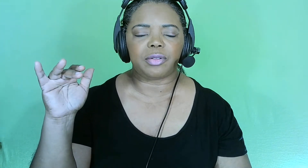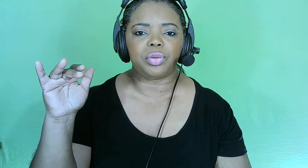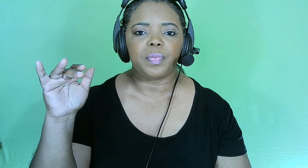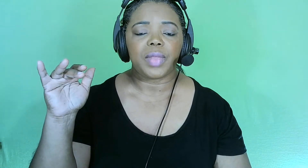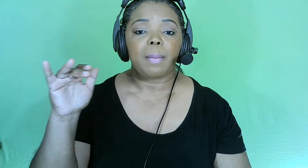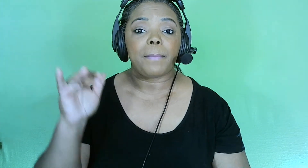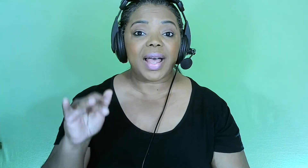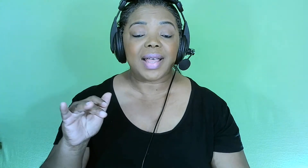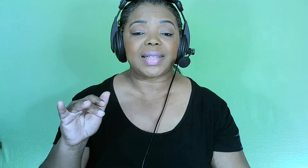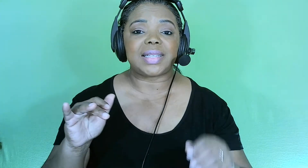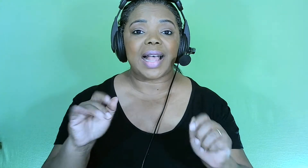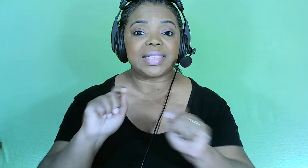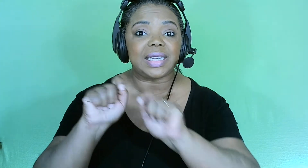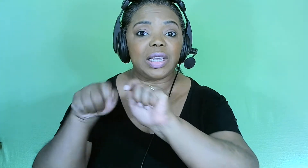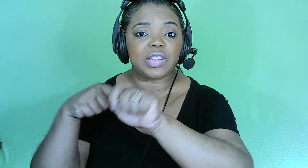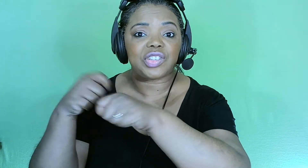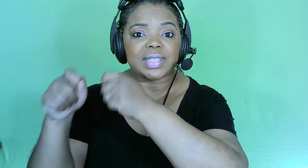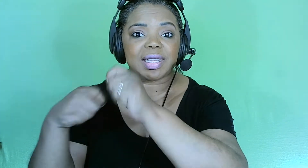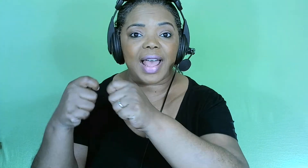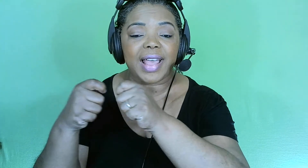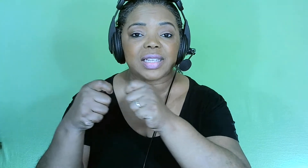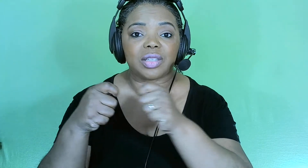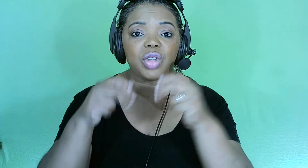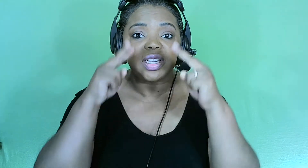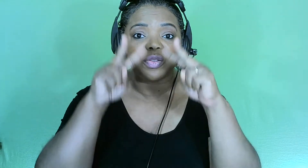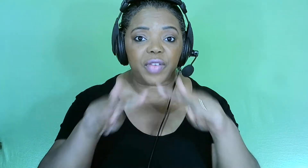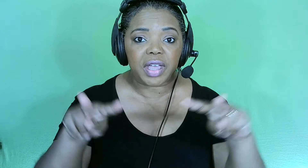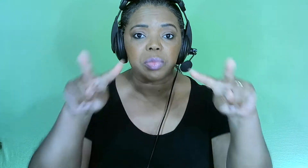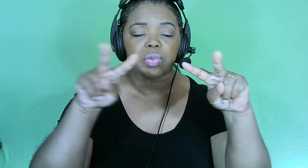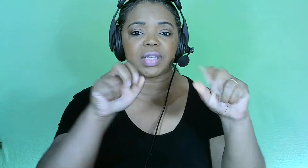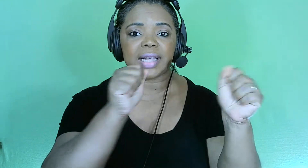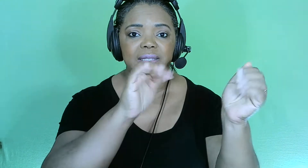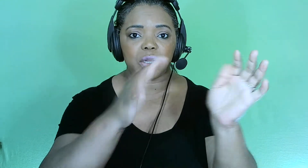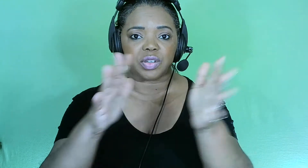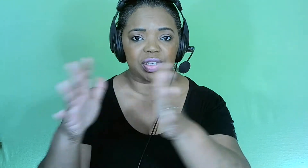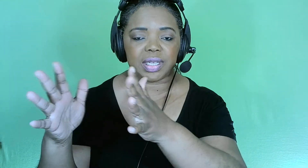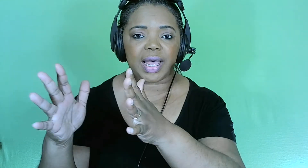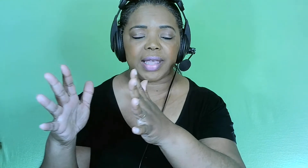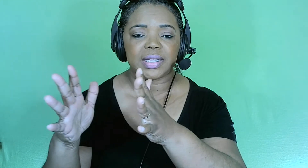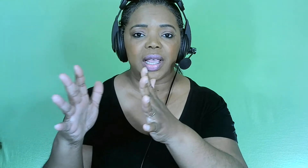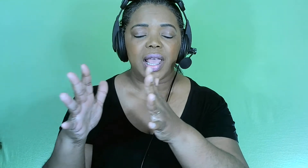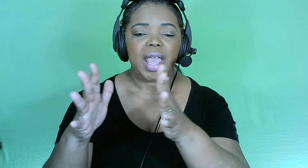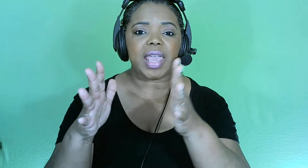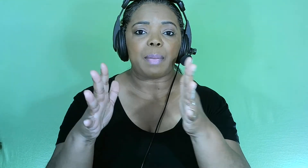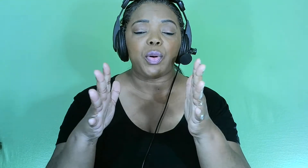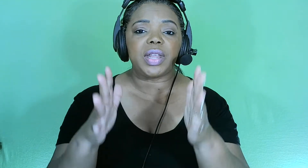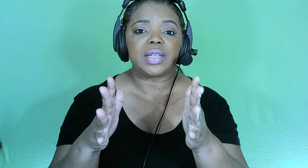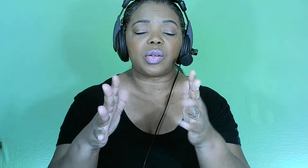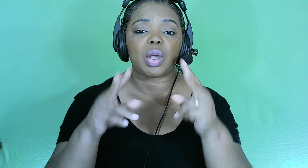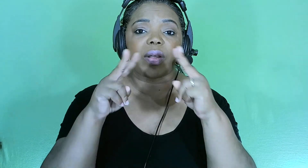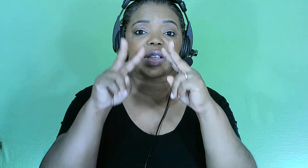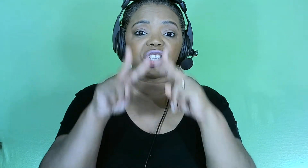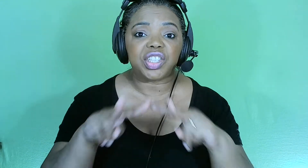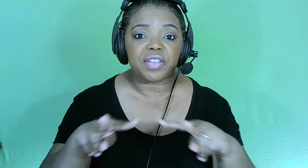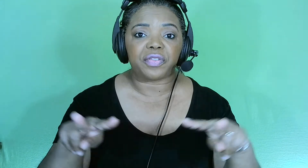certo? Mas as línguas de sinais, nós vemos as línguas de sinais. E é por isso que quando a gente